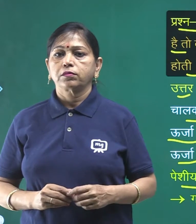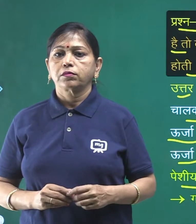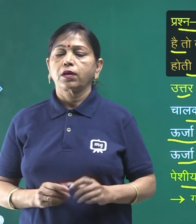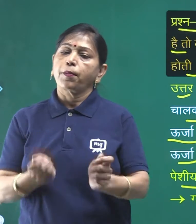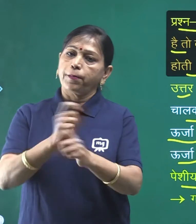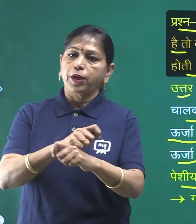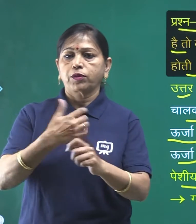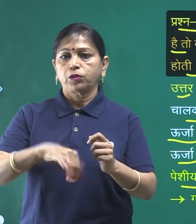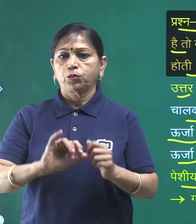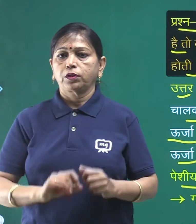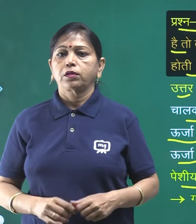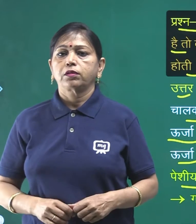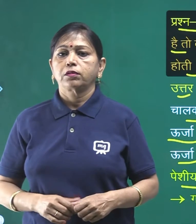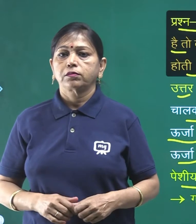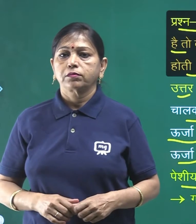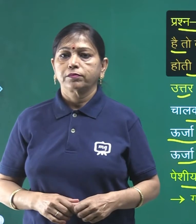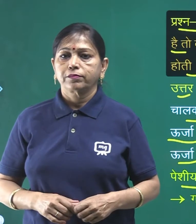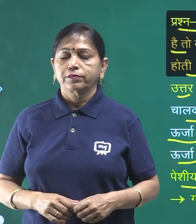परिवर्तित होती है।